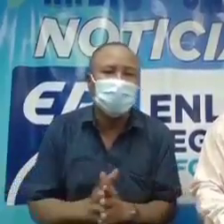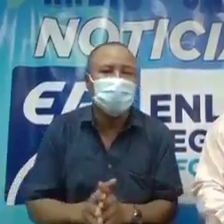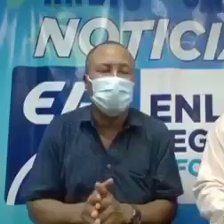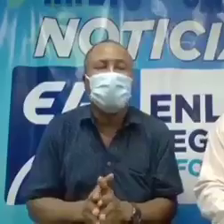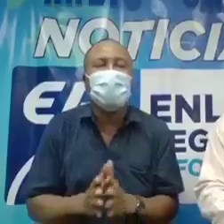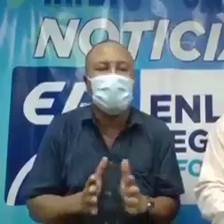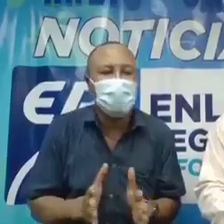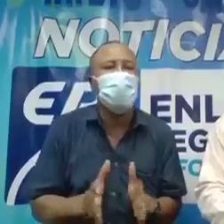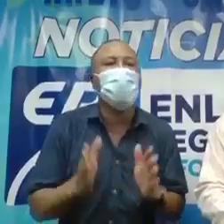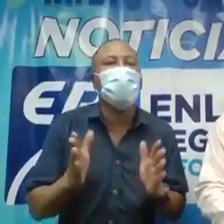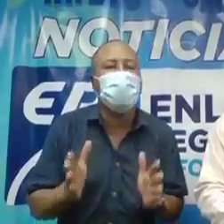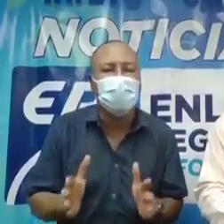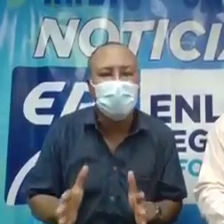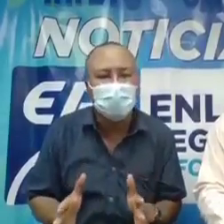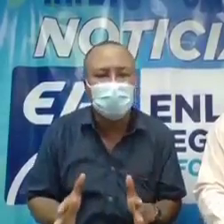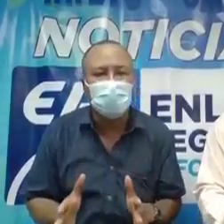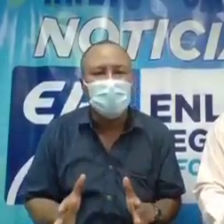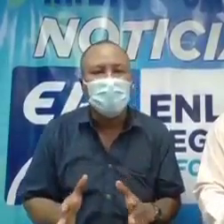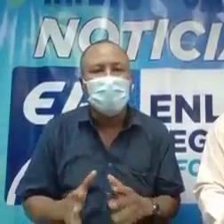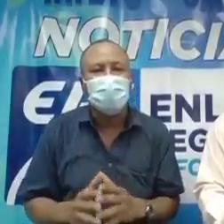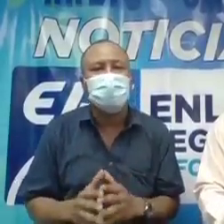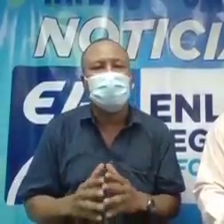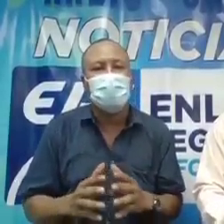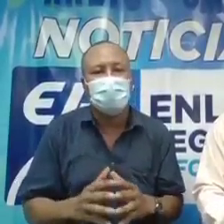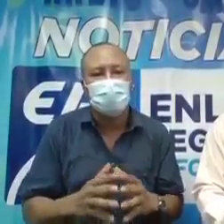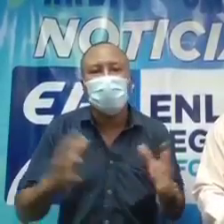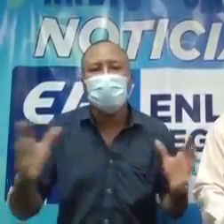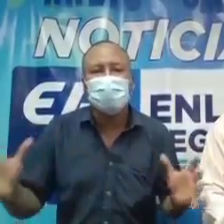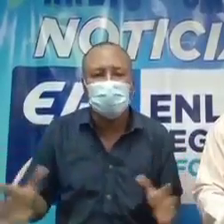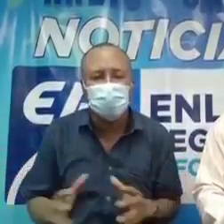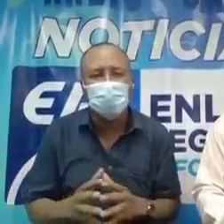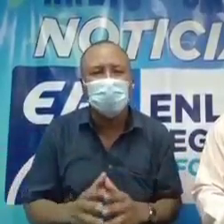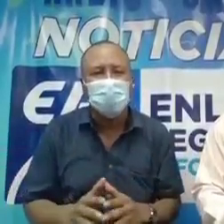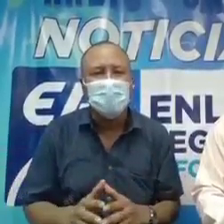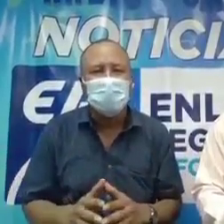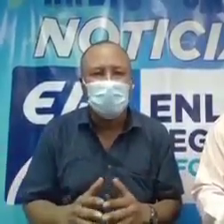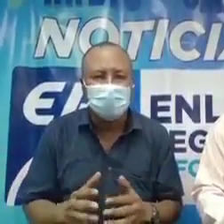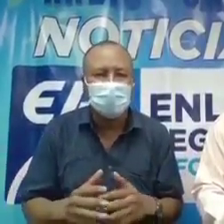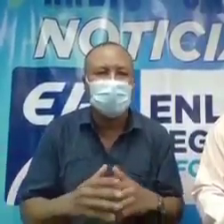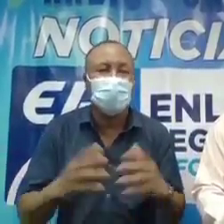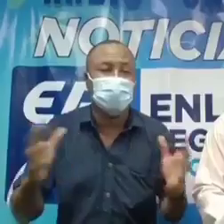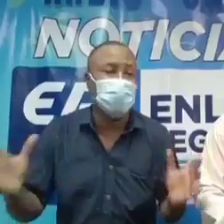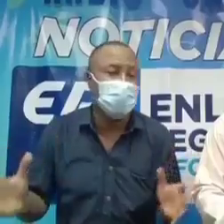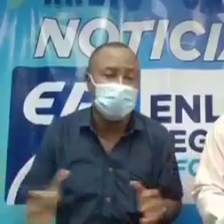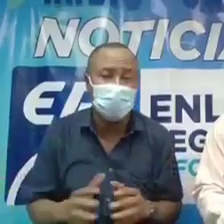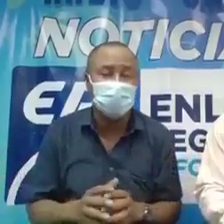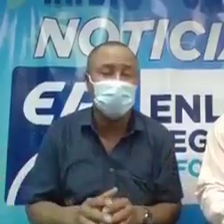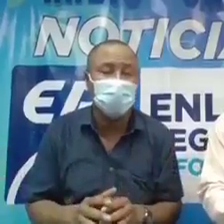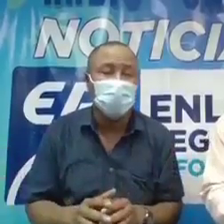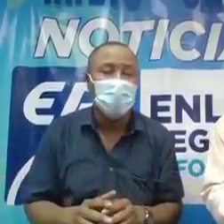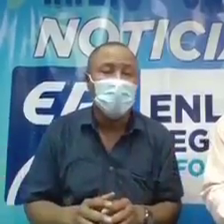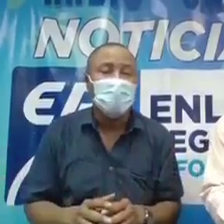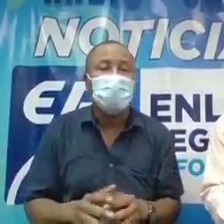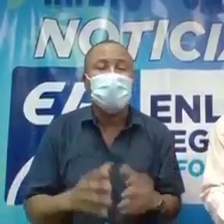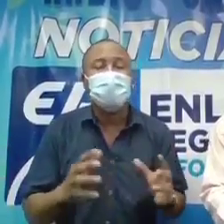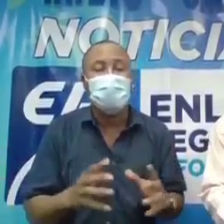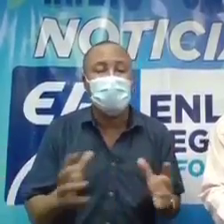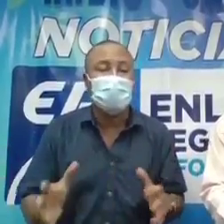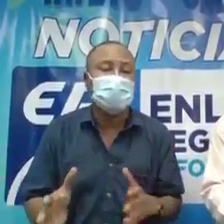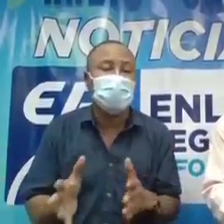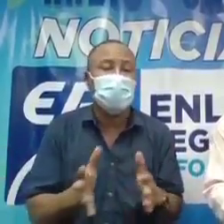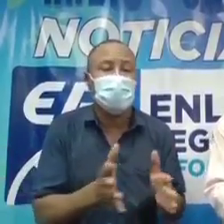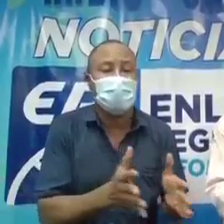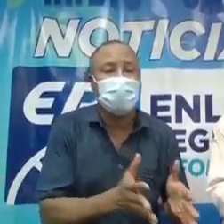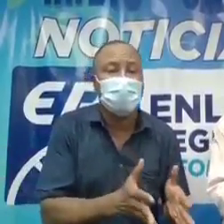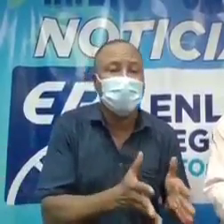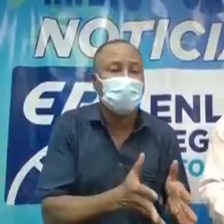Esmeralda no es el caso y la ley no lo permite. Entonces, todo esto son parte de estos shows mediáticos.